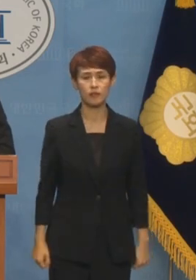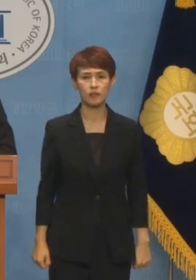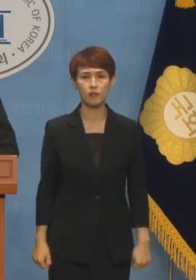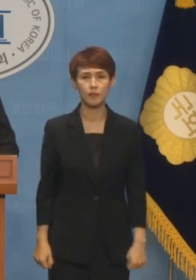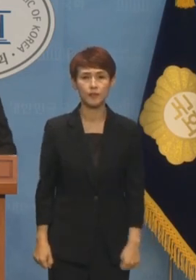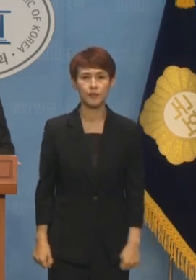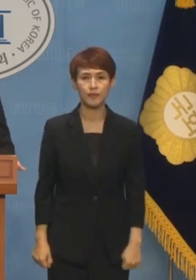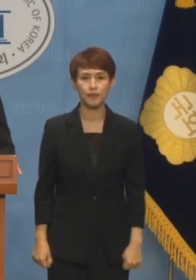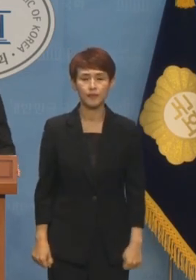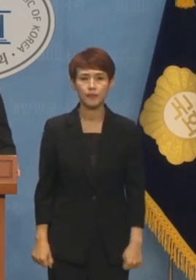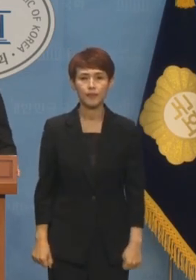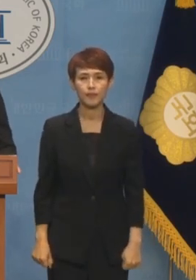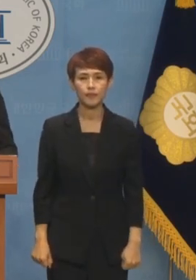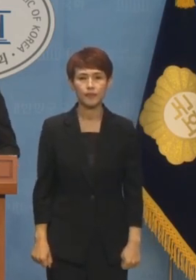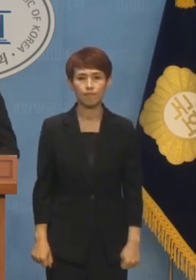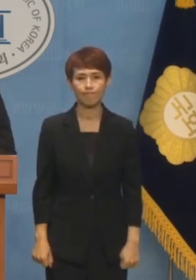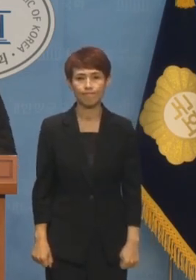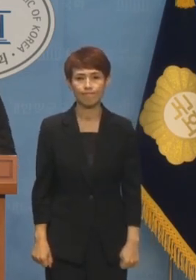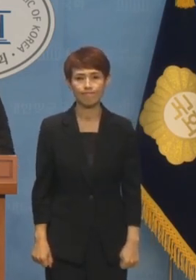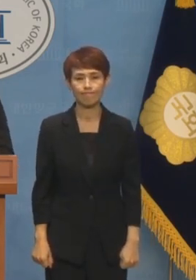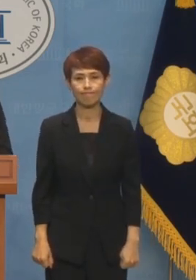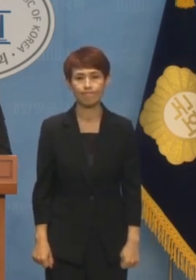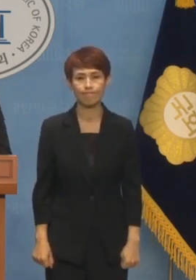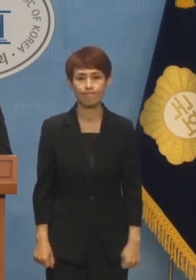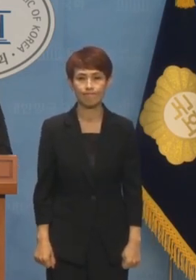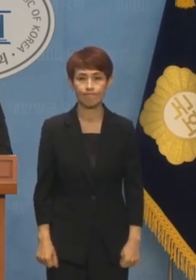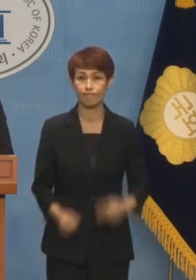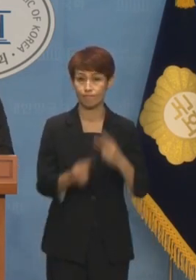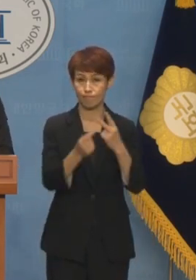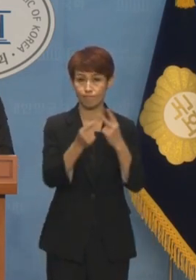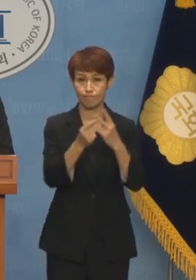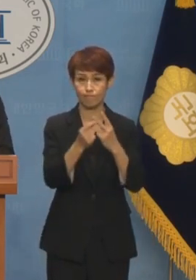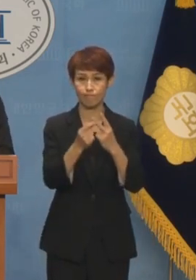두 번째 브리핑 진행하겠습니다.